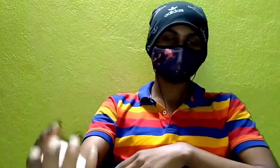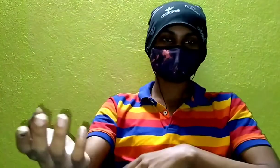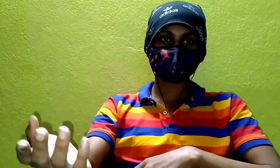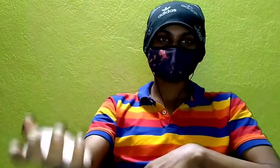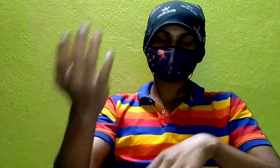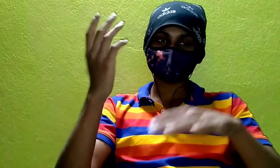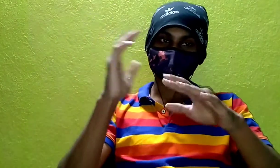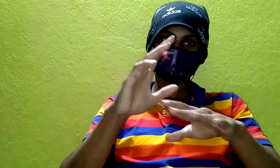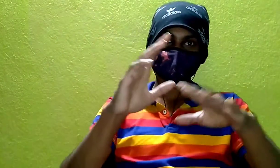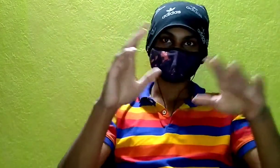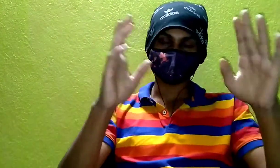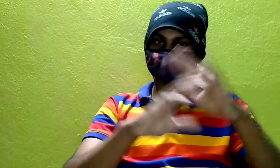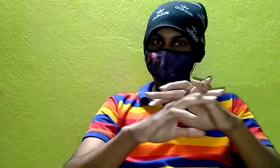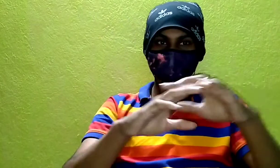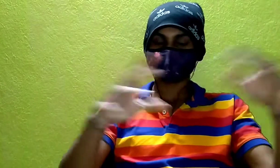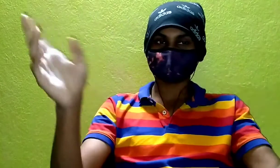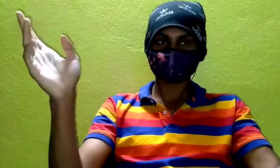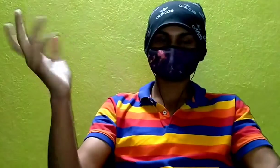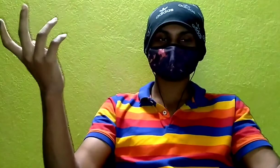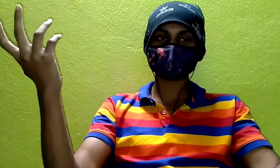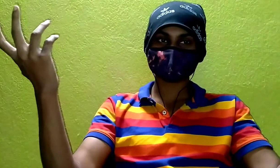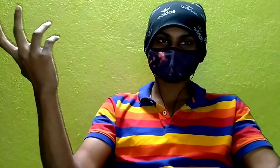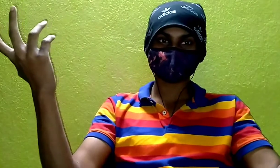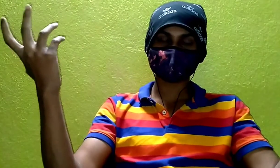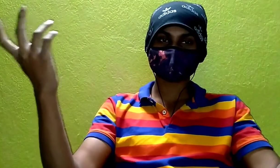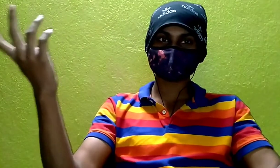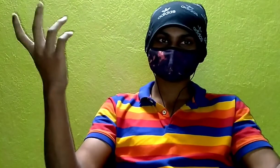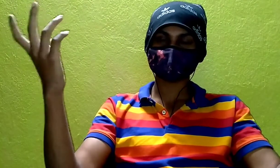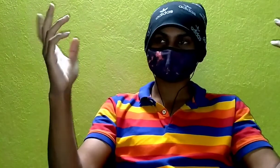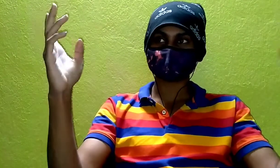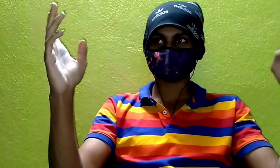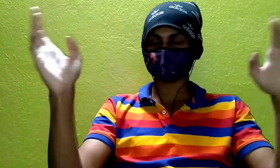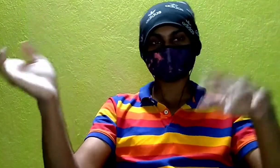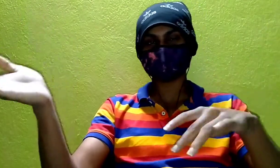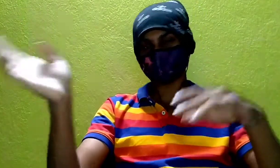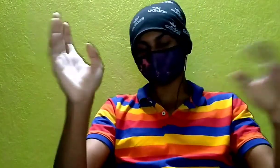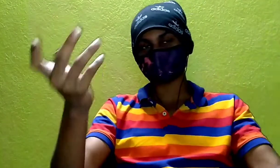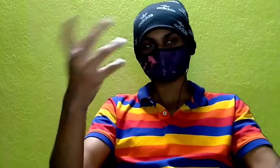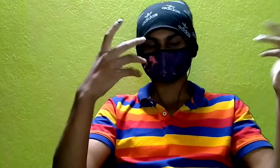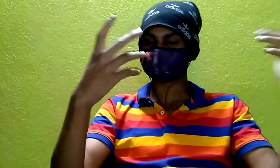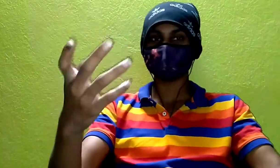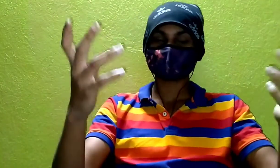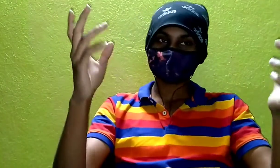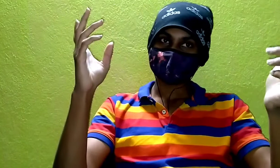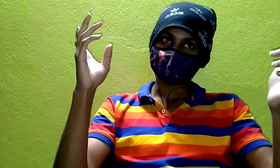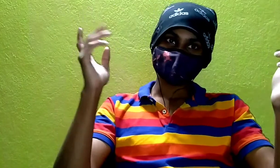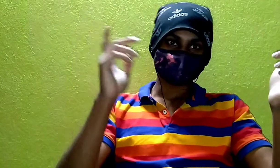में चल जाएगा दूर रहते खोलें और दूसरी करें सेटिंग करेंगे को भी टाइम है सबसे लंबे पास में कुछ भी